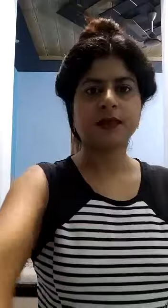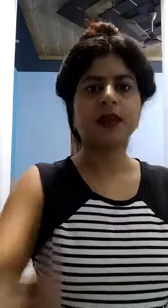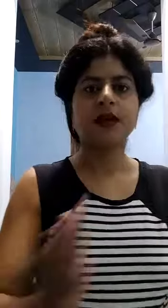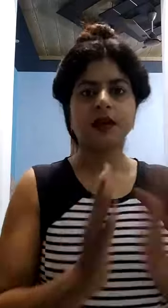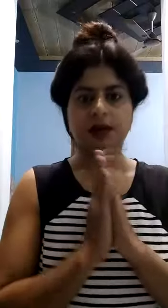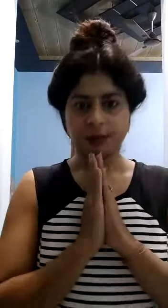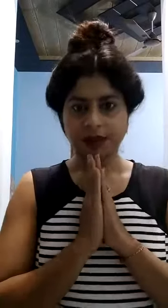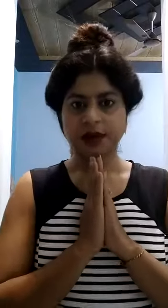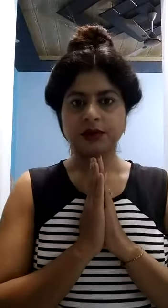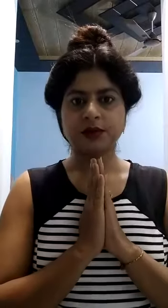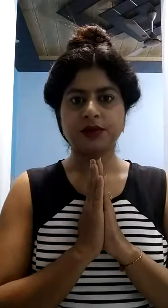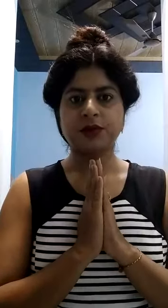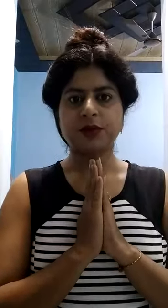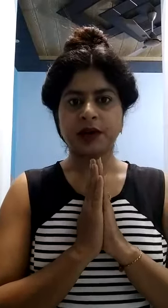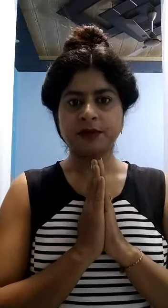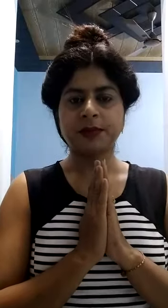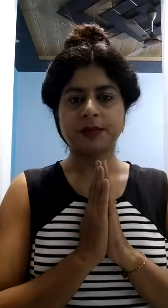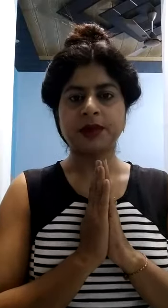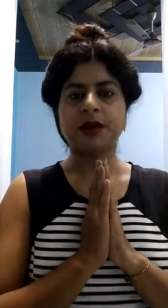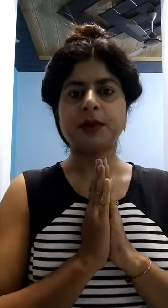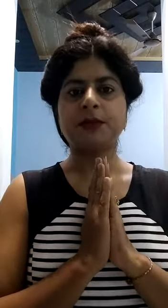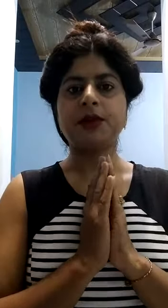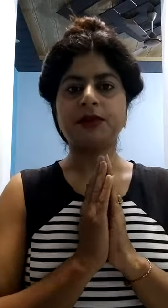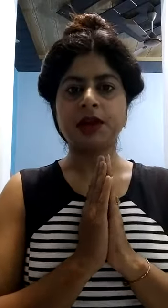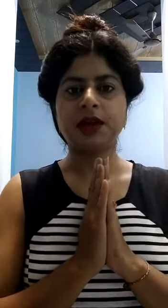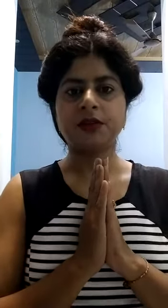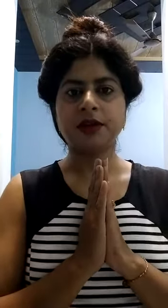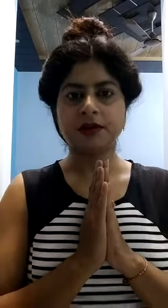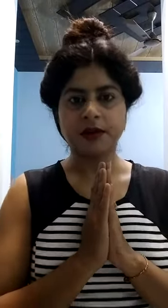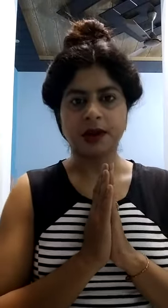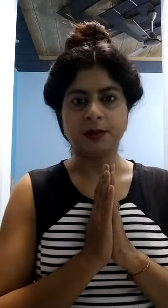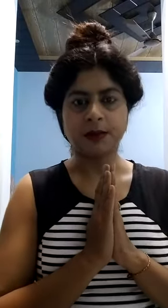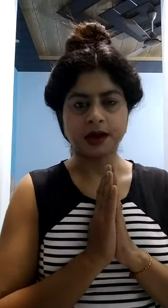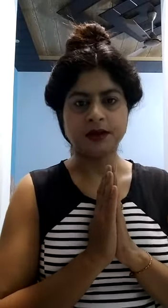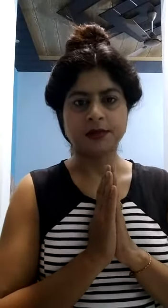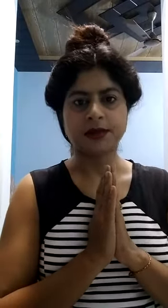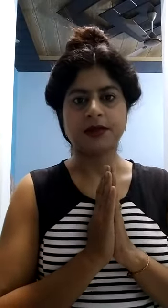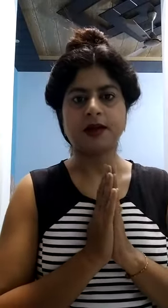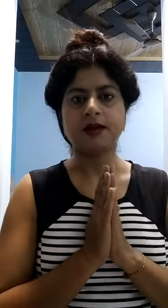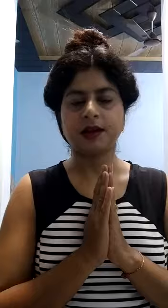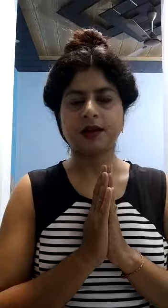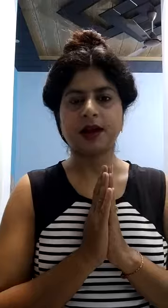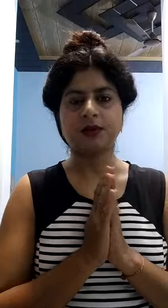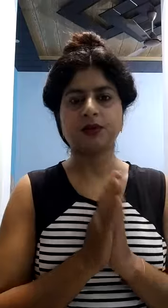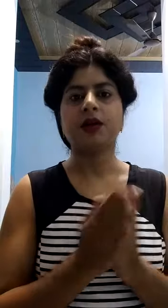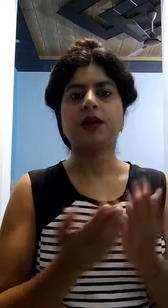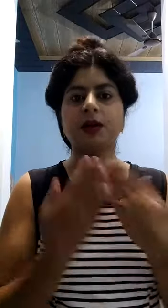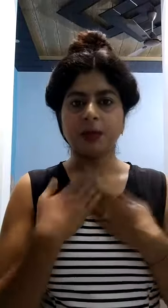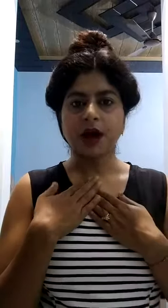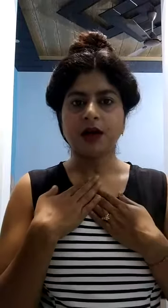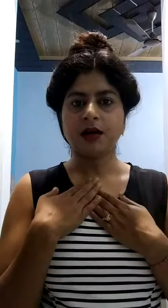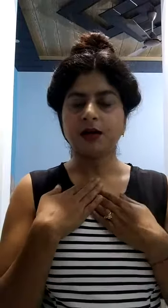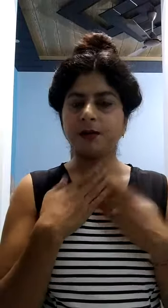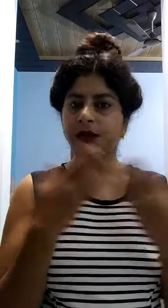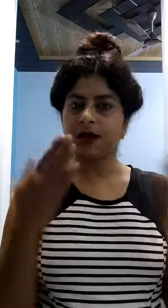कि नमस्कार दोस्तों आज मैं आप सबके सामने अपनी खुद की लिखी हुई कविता मां की तपस्या लेकर आई हो मां